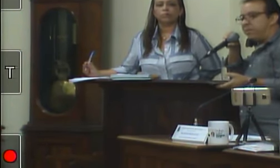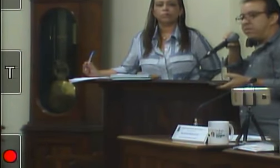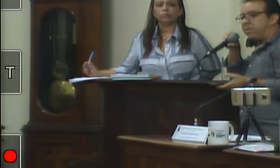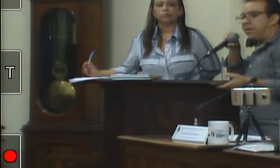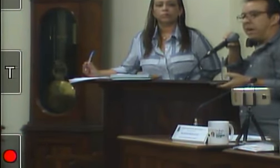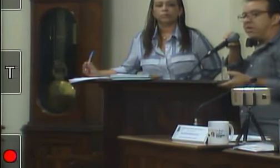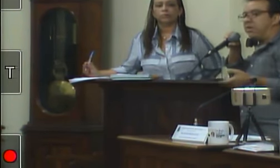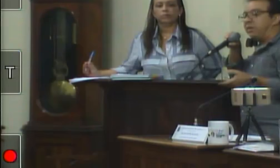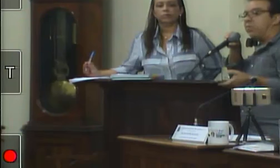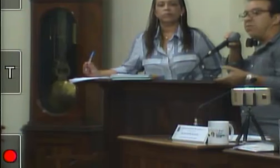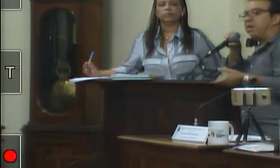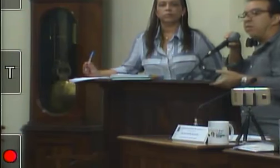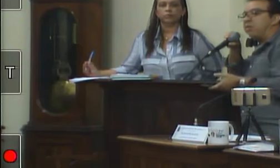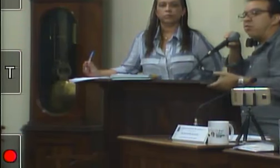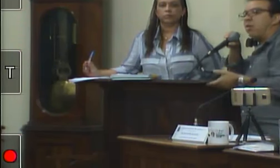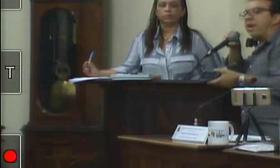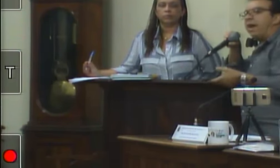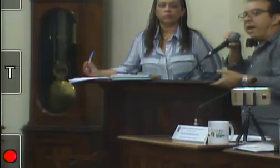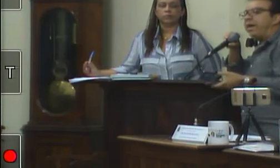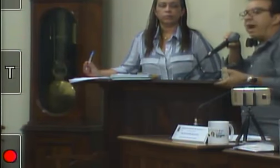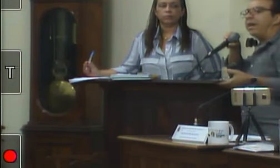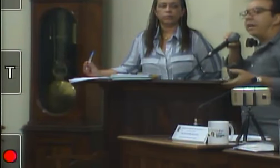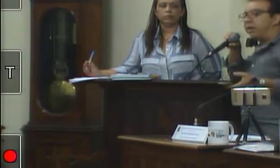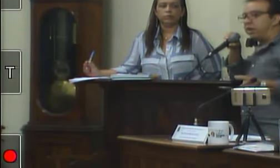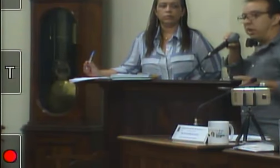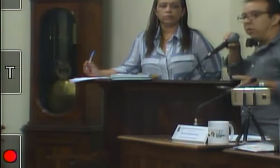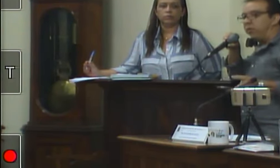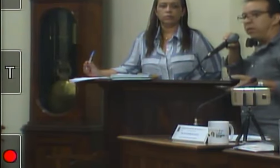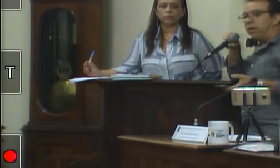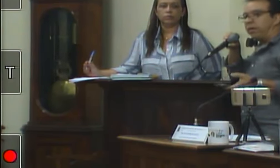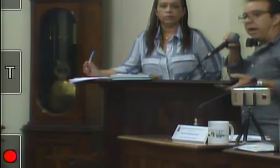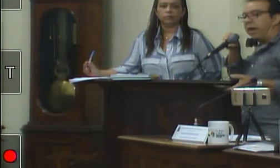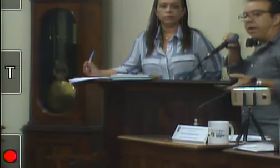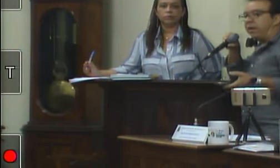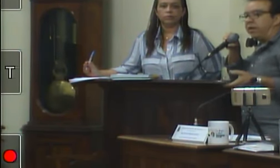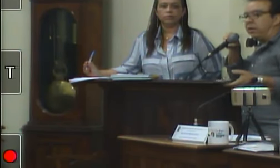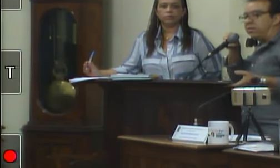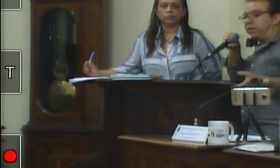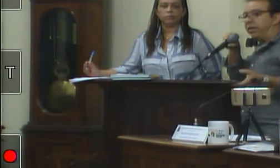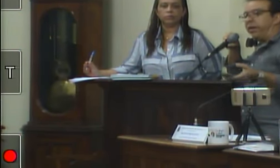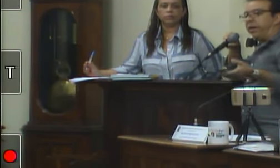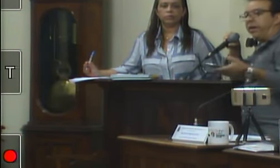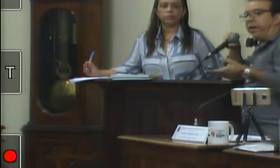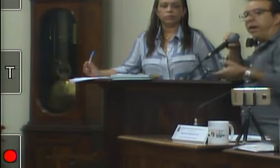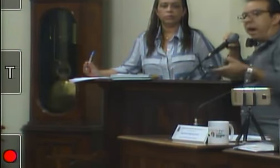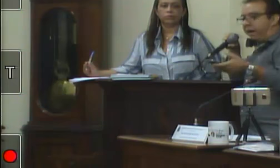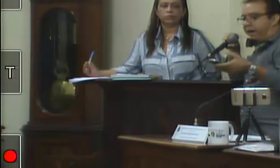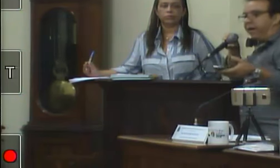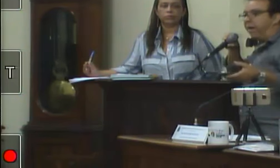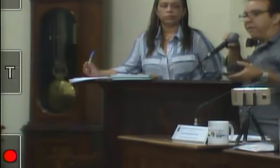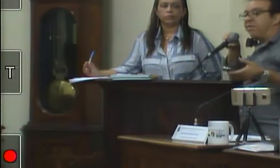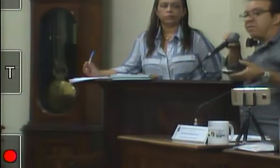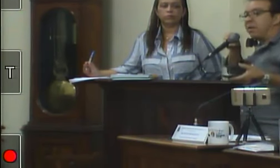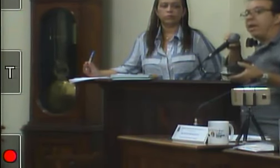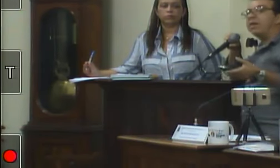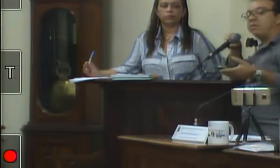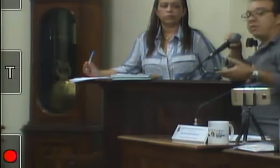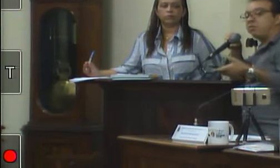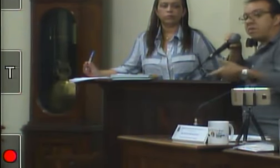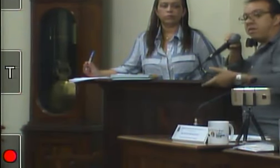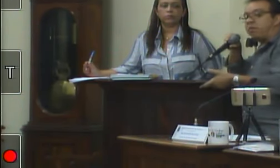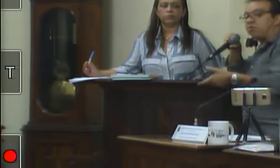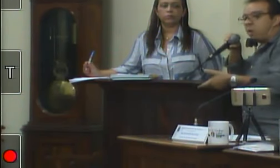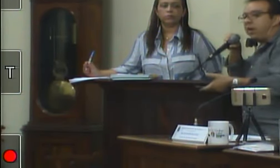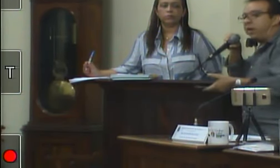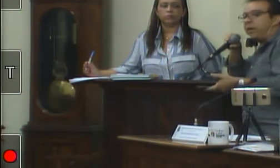mais a possibilidade de ter um serviço em cada região. Tá? Então, assim, a previsão era que tivesse